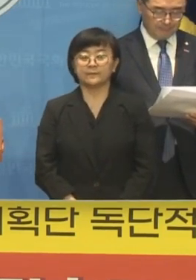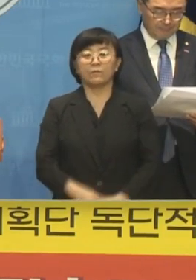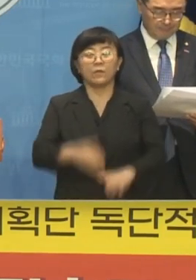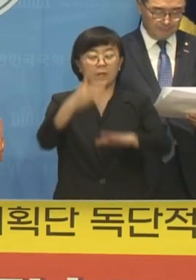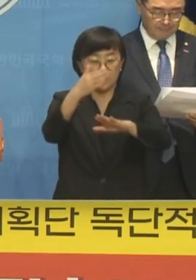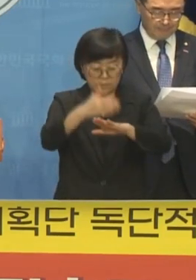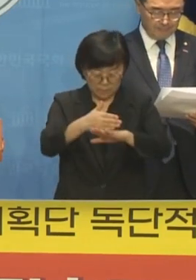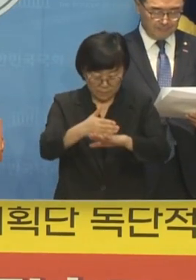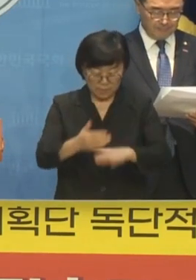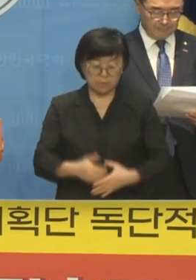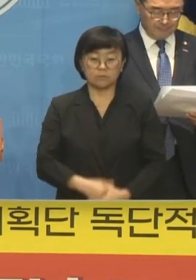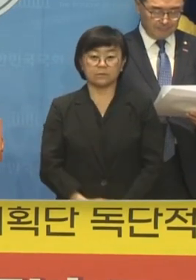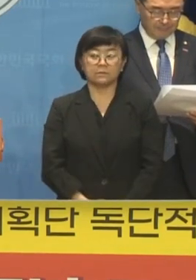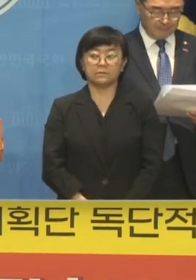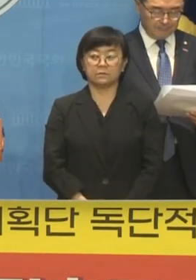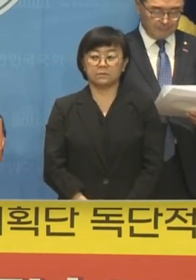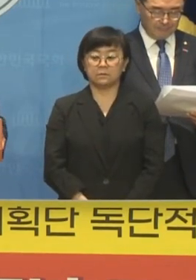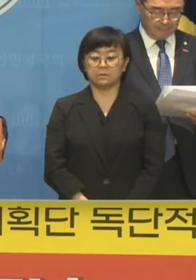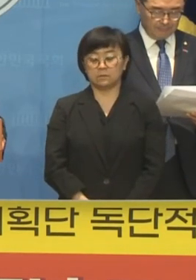감사합니다.